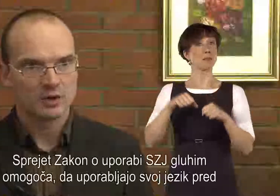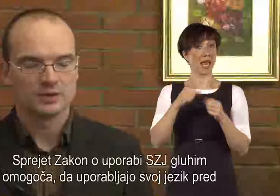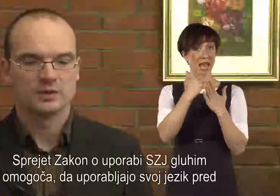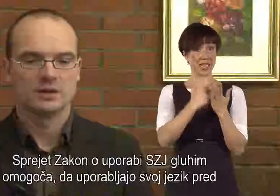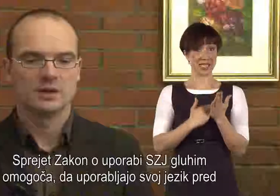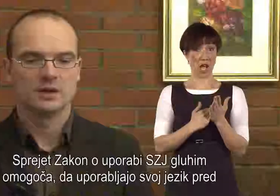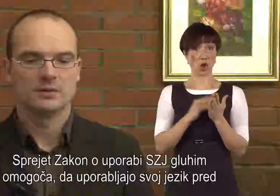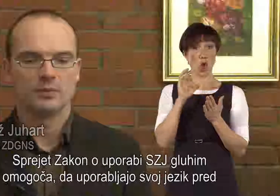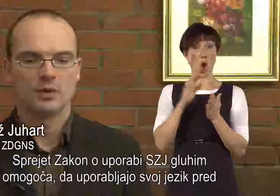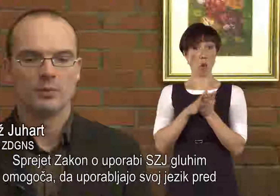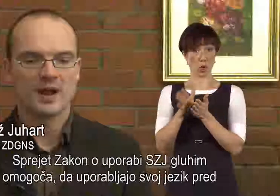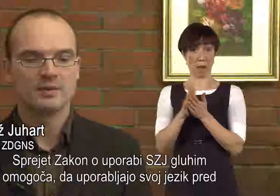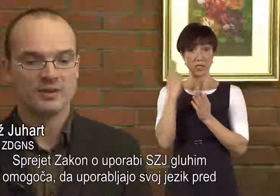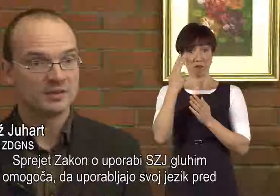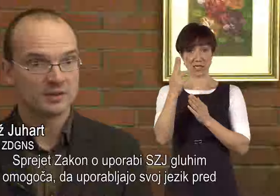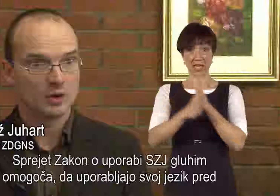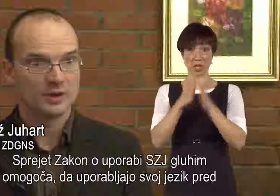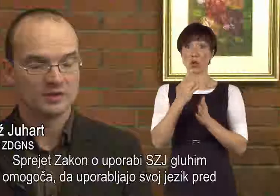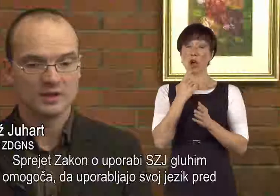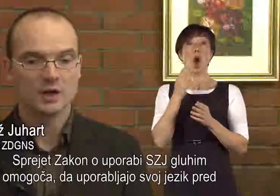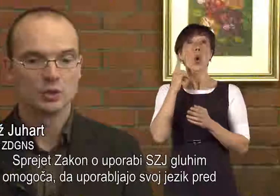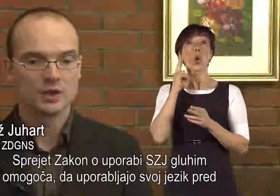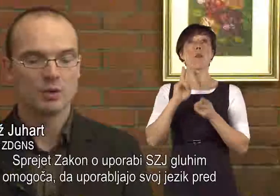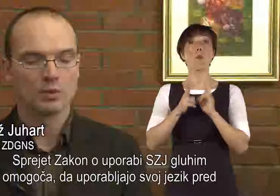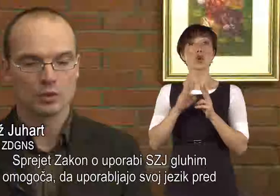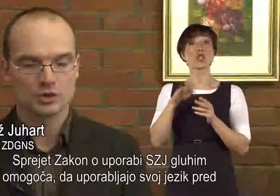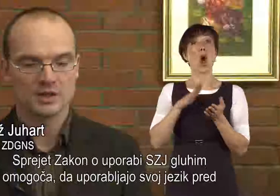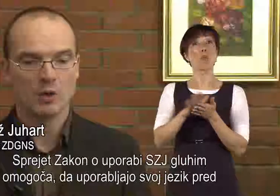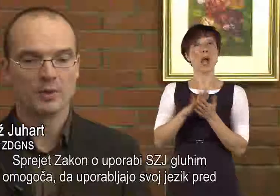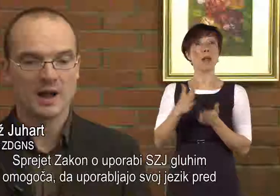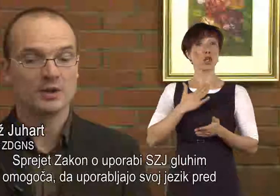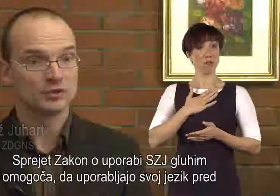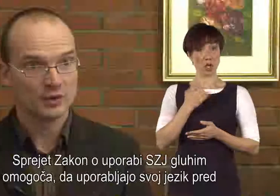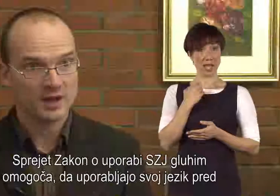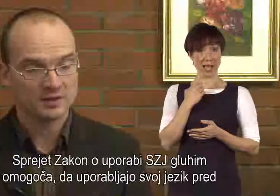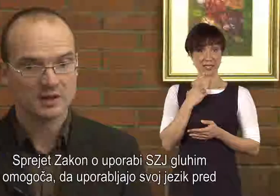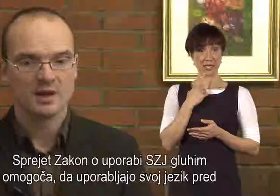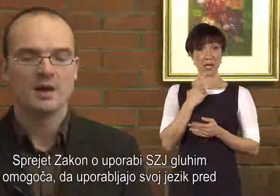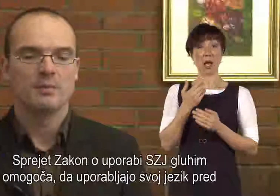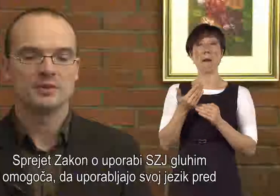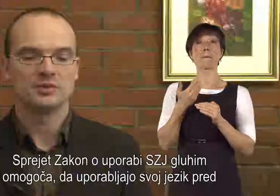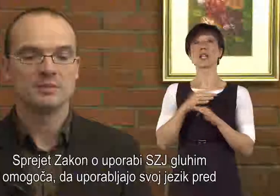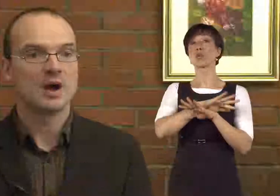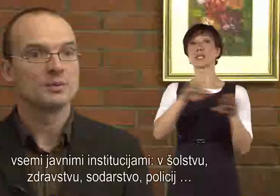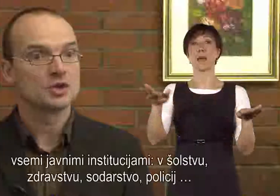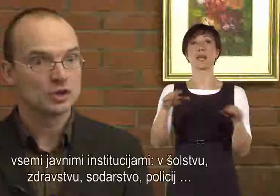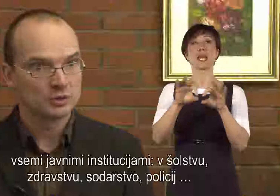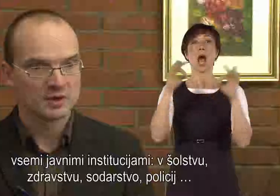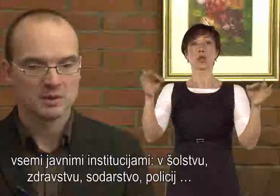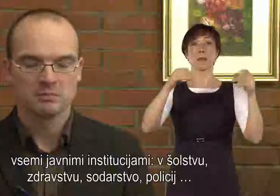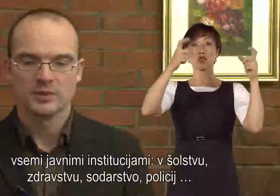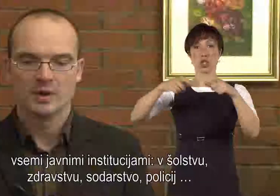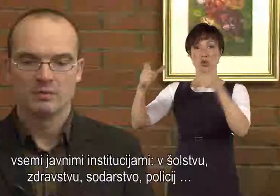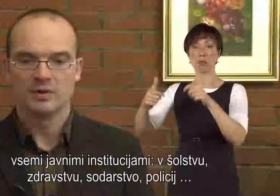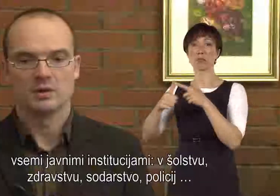Sprejet zakon o uporabi slovenskega znakovnega jezika gluhim omogoča, da uporabljajo svoj jezik pred vsemi javnimi